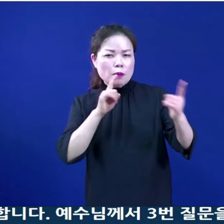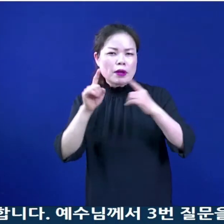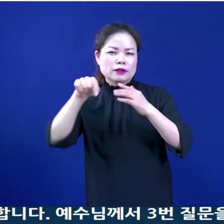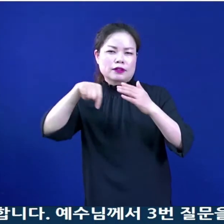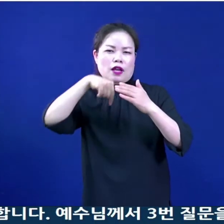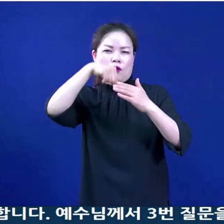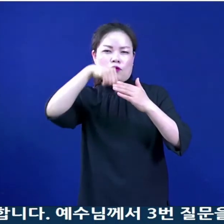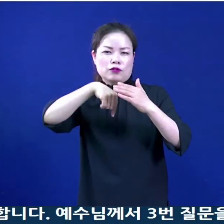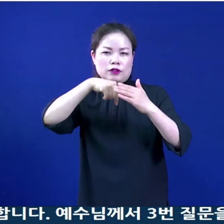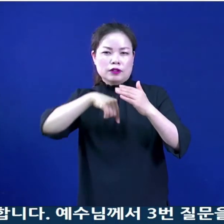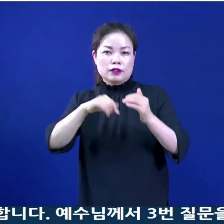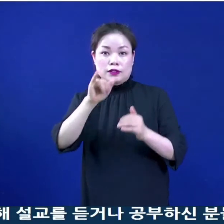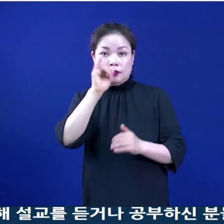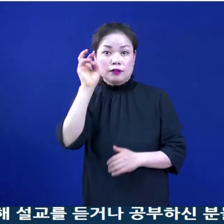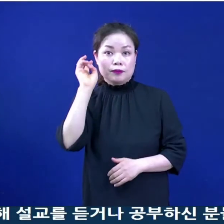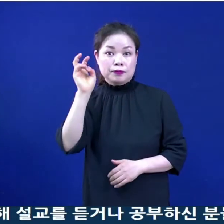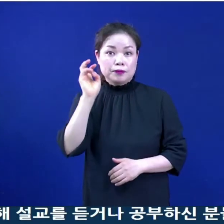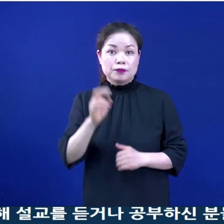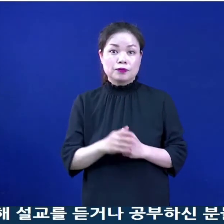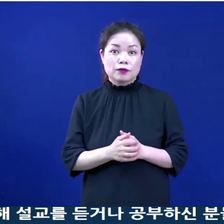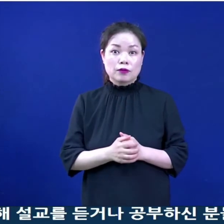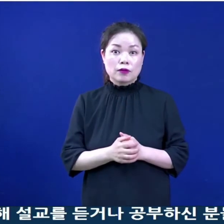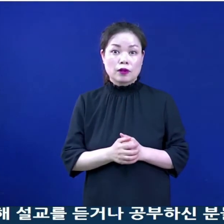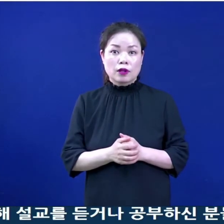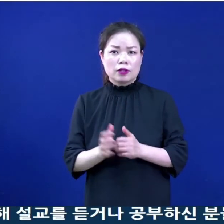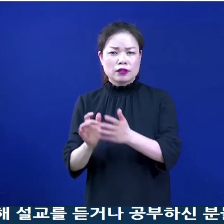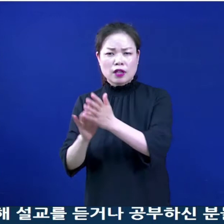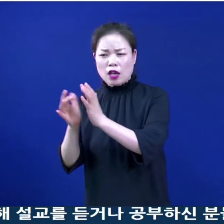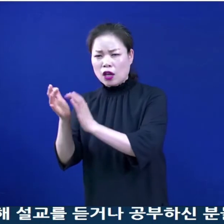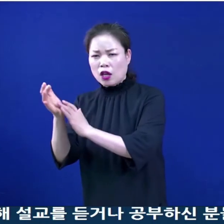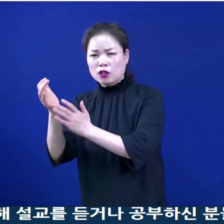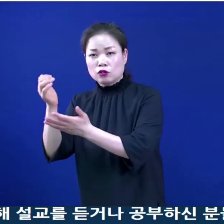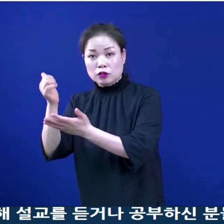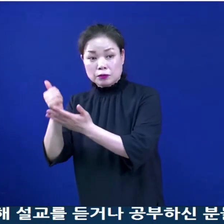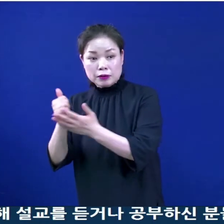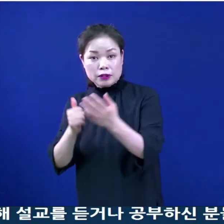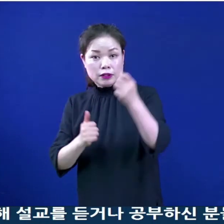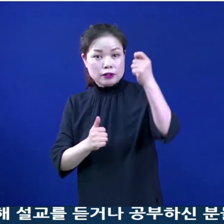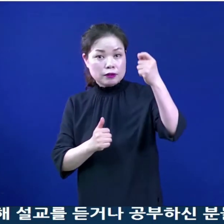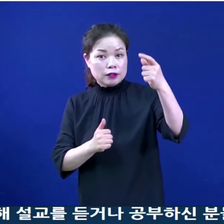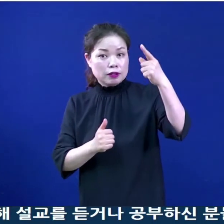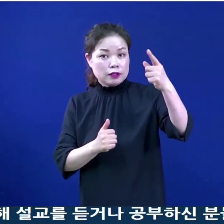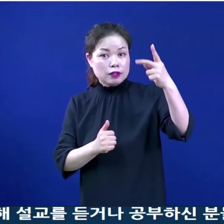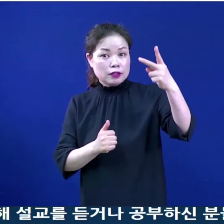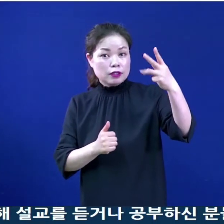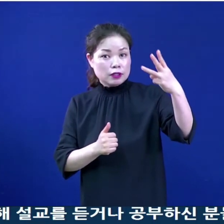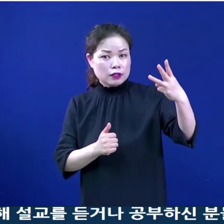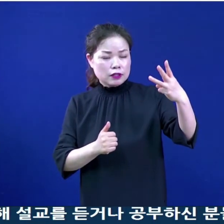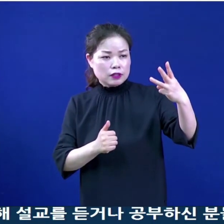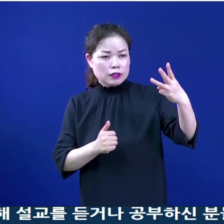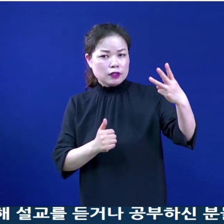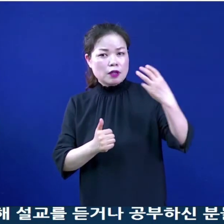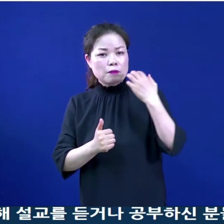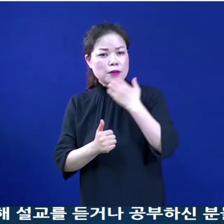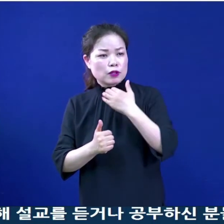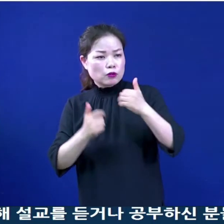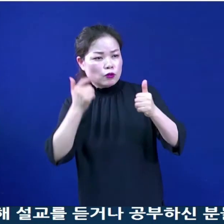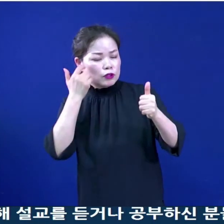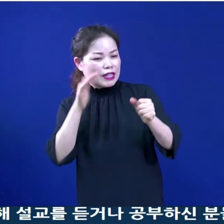이런 말씀도 있을 것 같아요. 예수님이 세 번 베드로에게 사랑하느냐 질문을 할